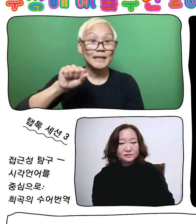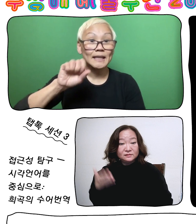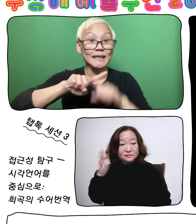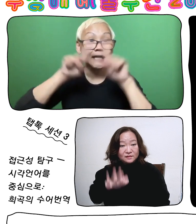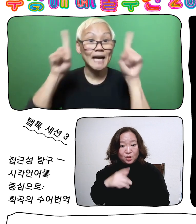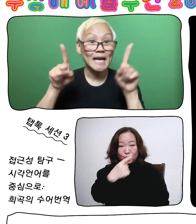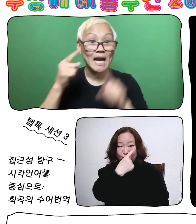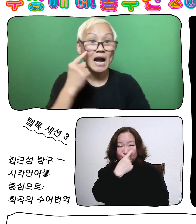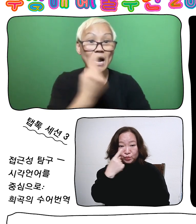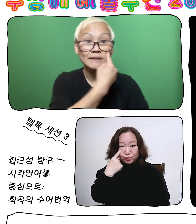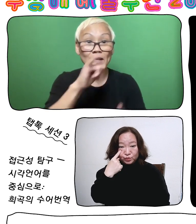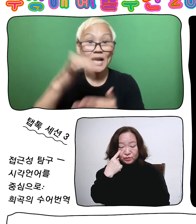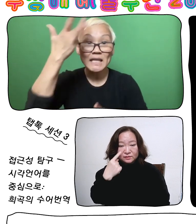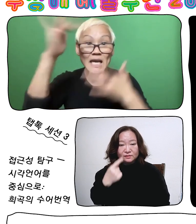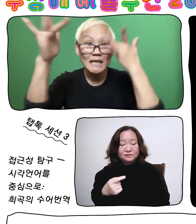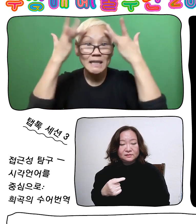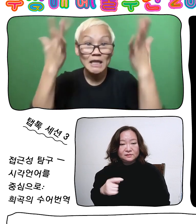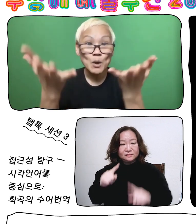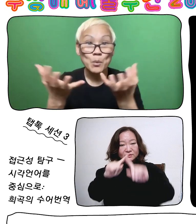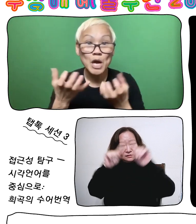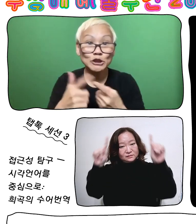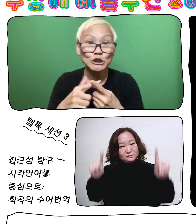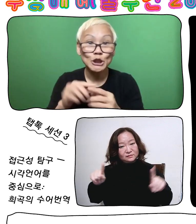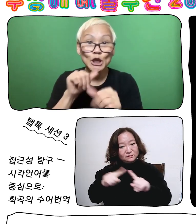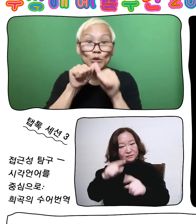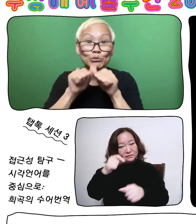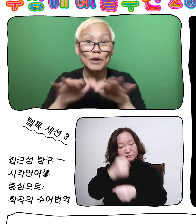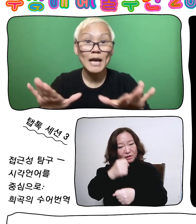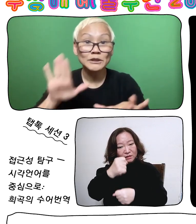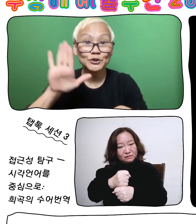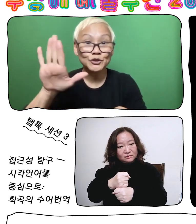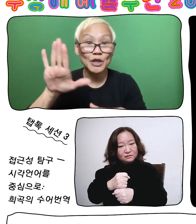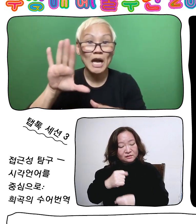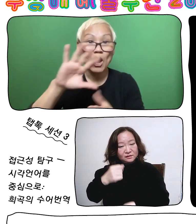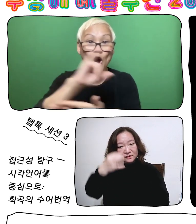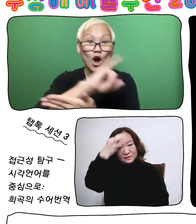허나 눈은 작품을 꾸밀 재주는 없으니